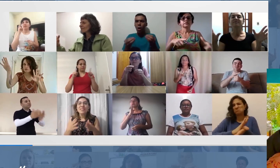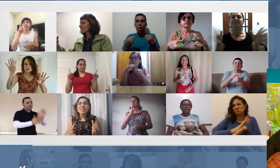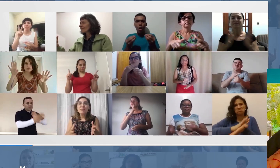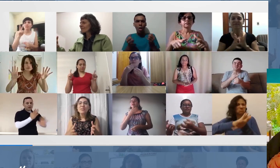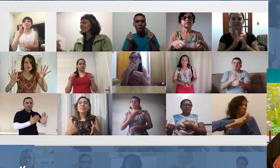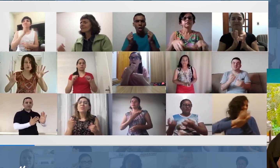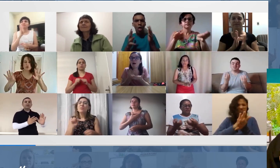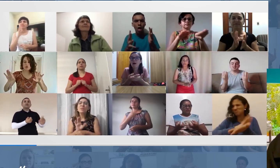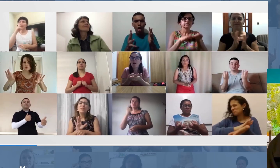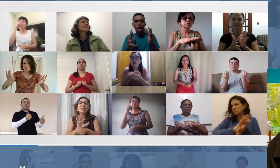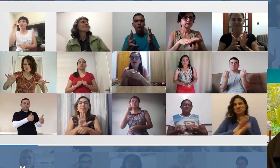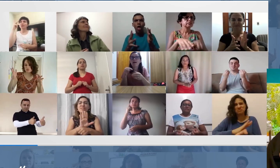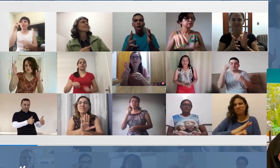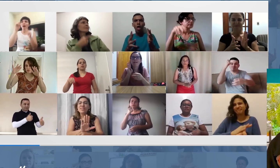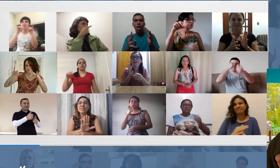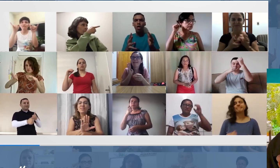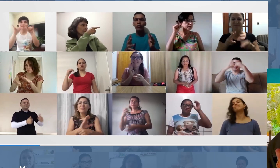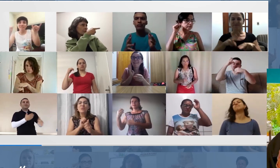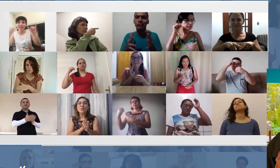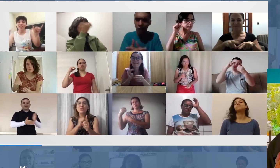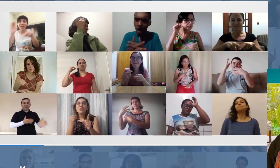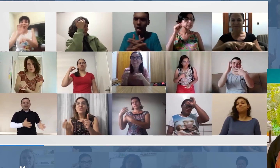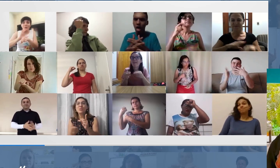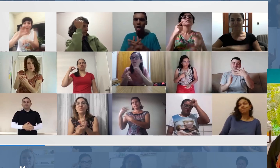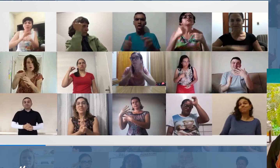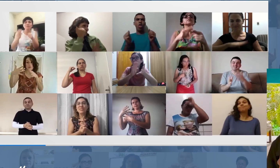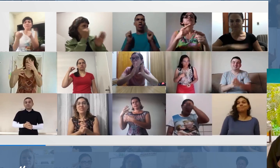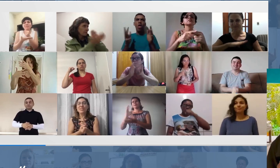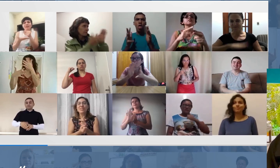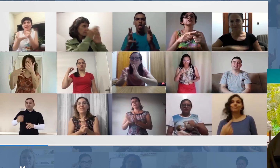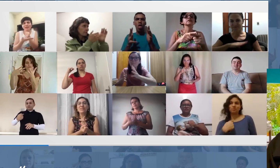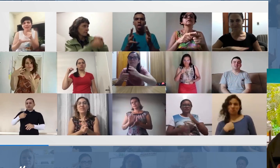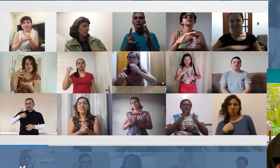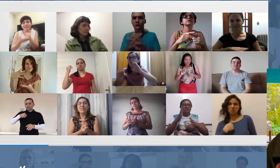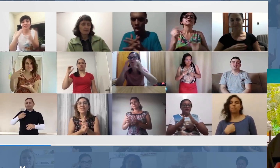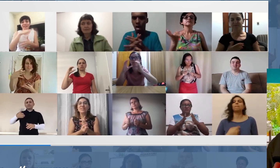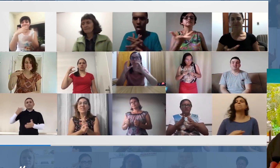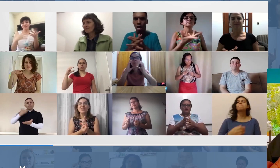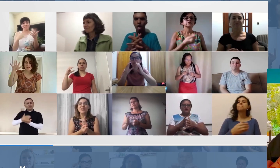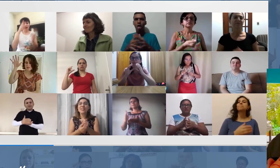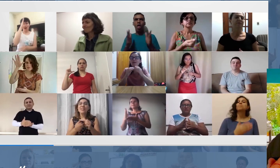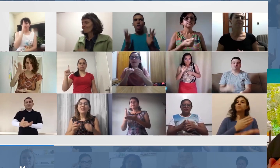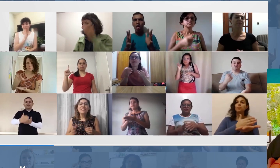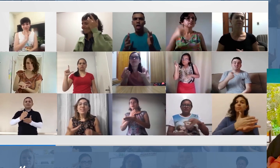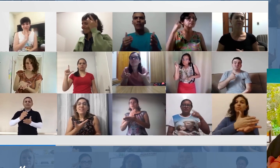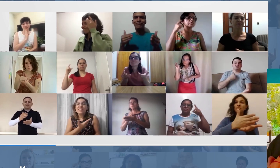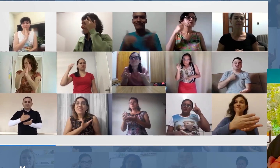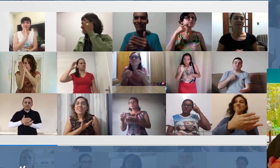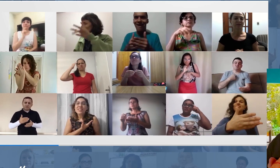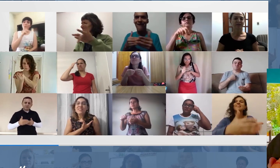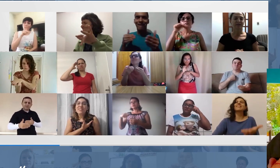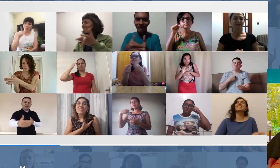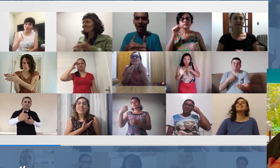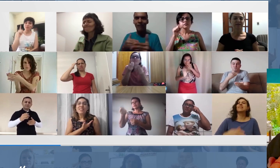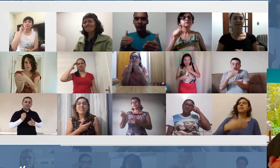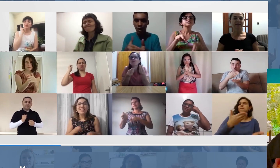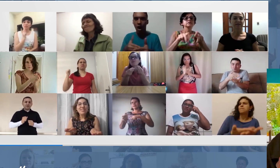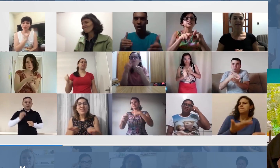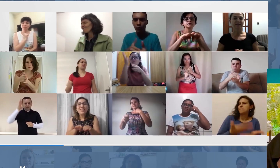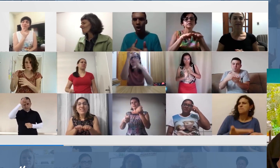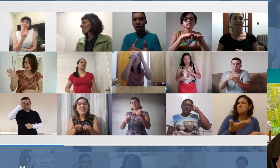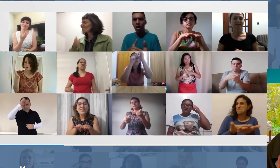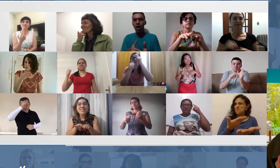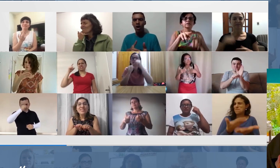comecei a ensinar Libras para minha mãe. Minha mãe se tornou fluente em Libras em menos de um ano. E aí eu falei assim, poxa, se minha mãe com depressão, com pouco